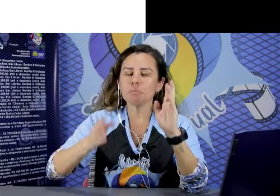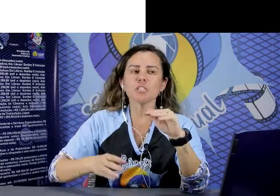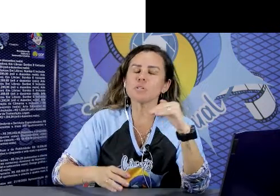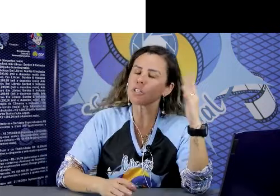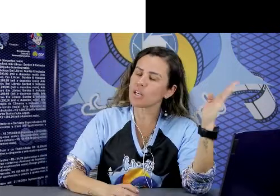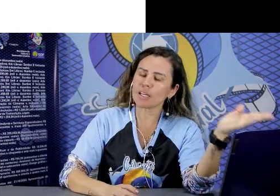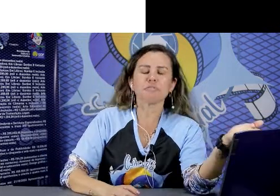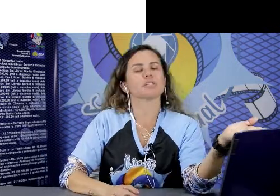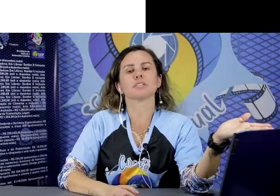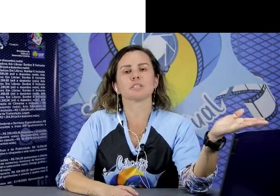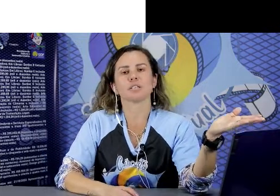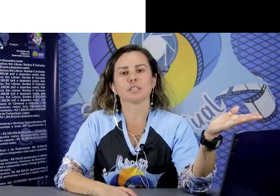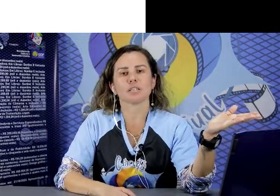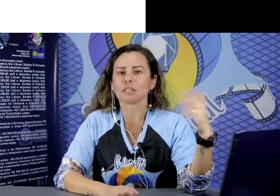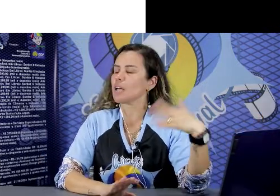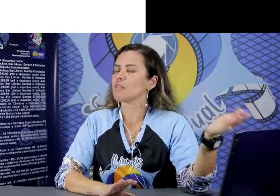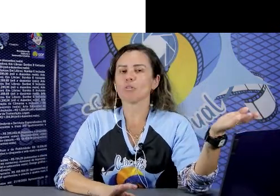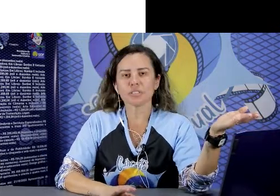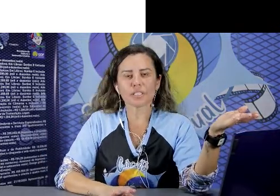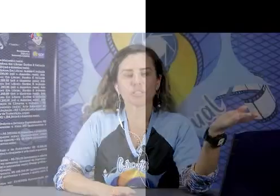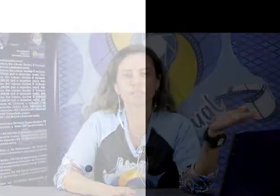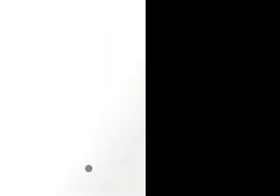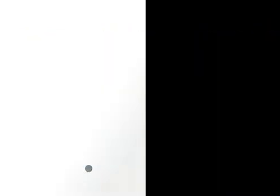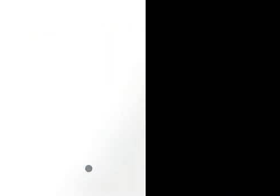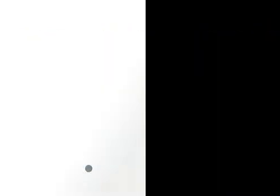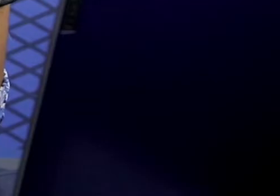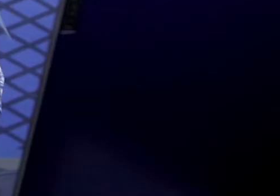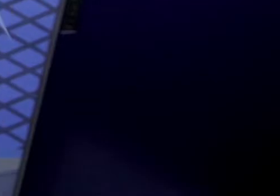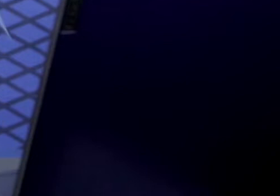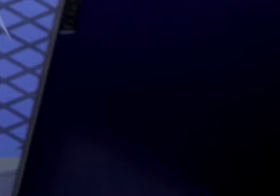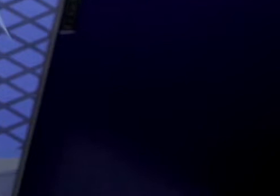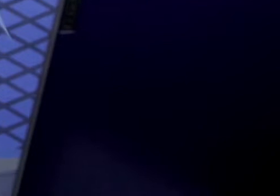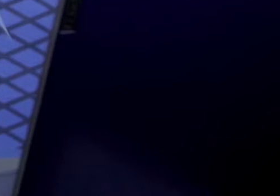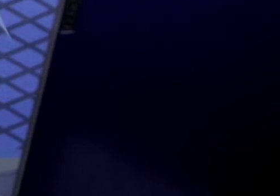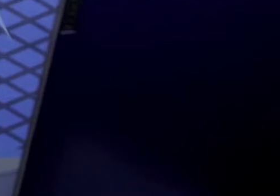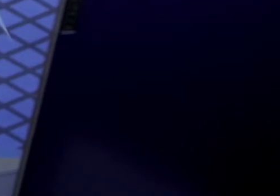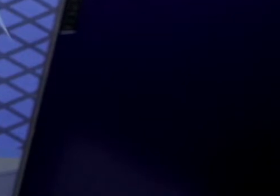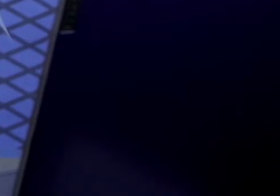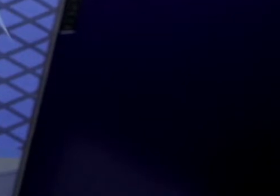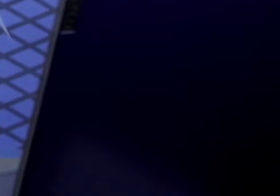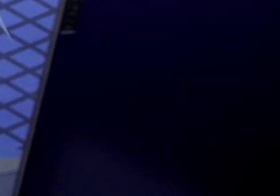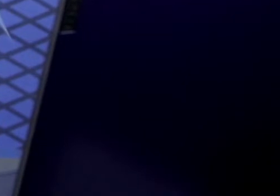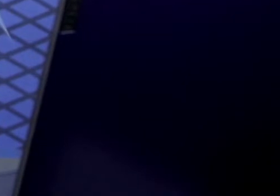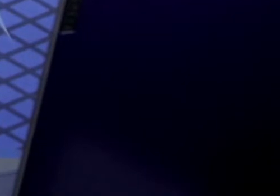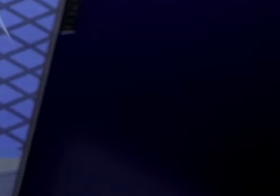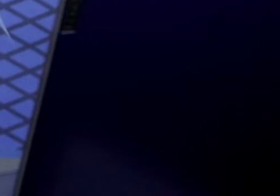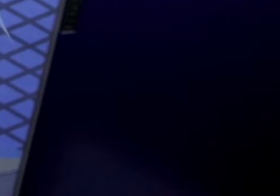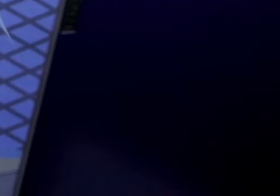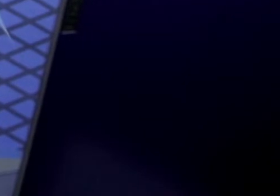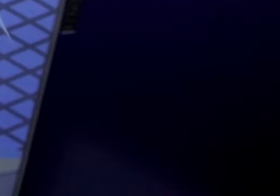Mesmo que seja lá na França, que é a língua francesa. Não é isso? Então, nós temos aí essa